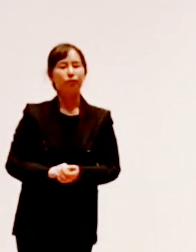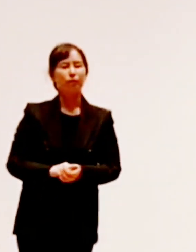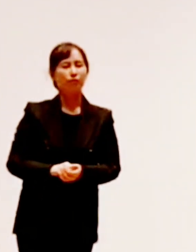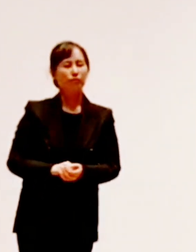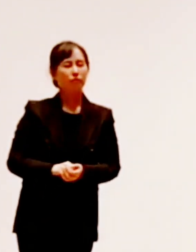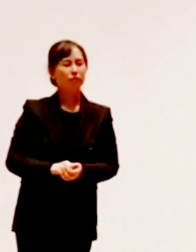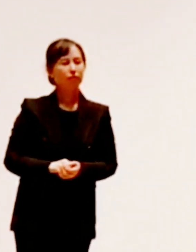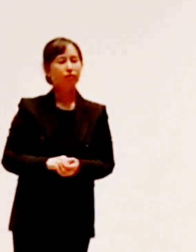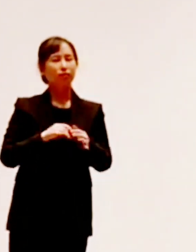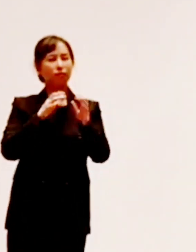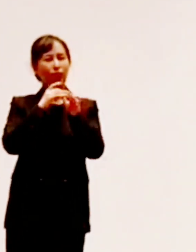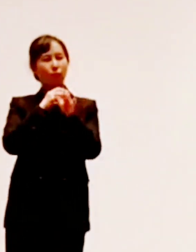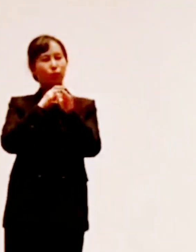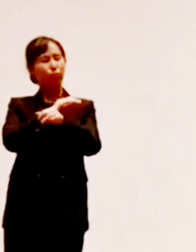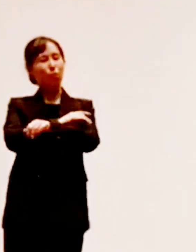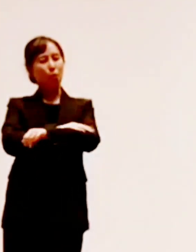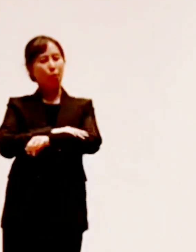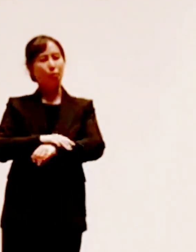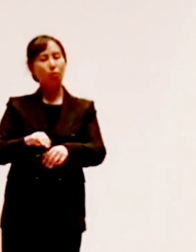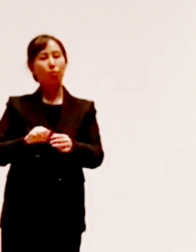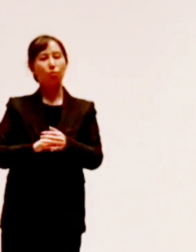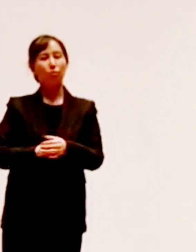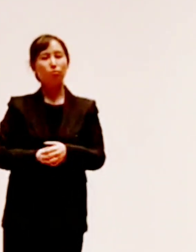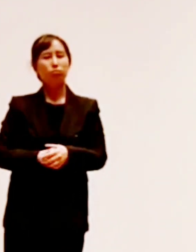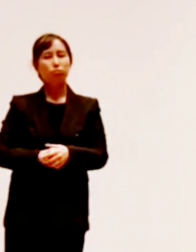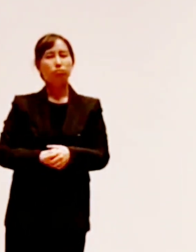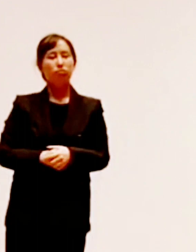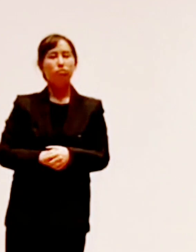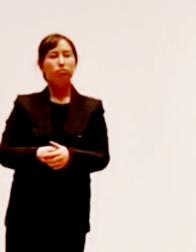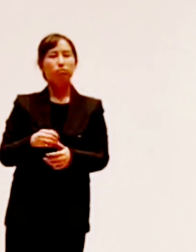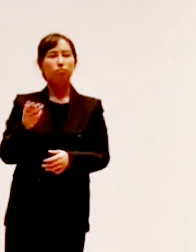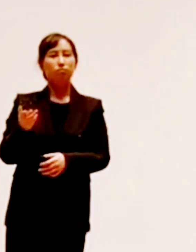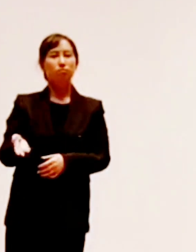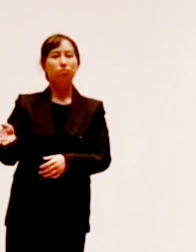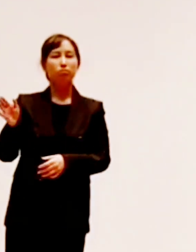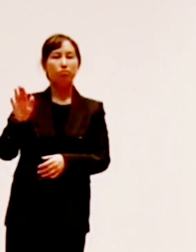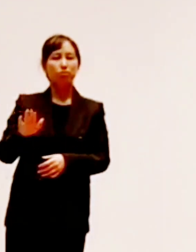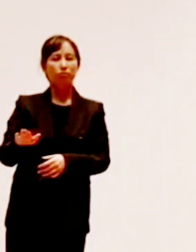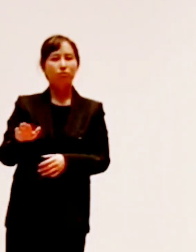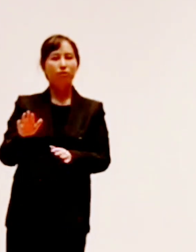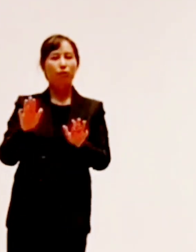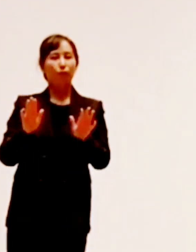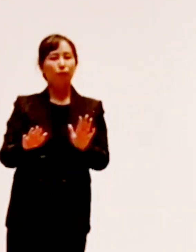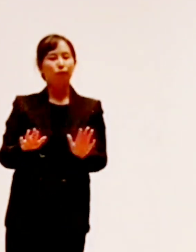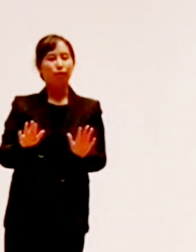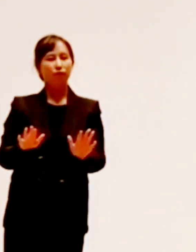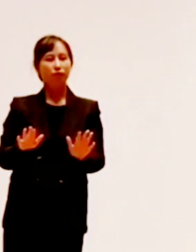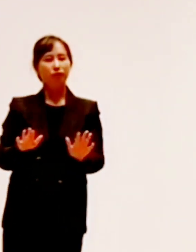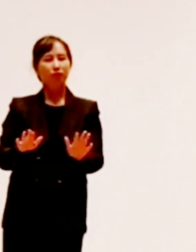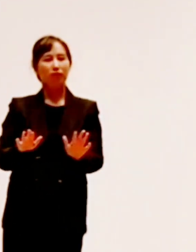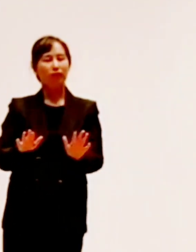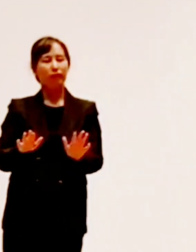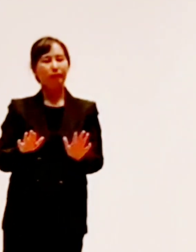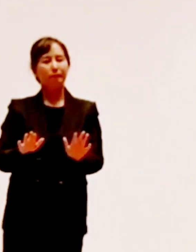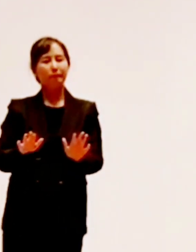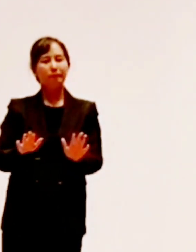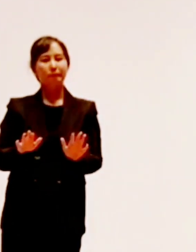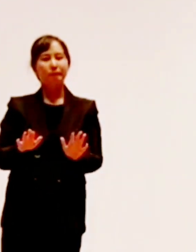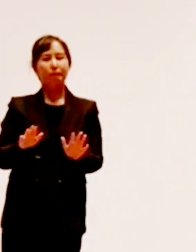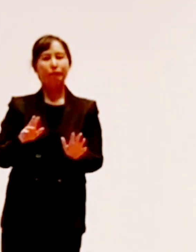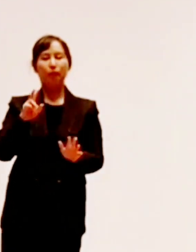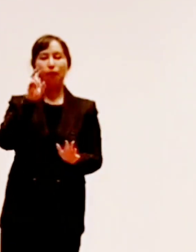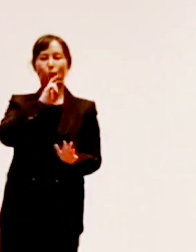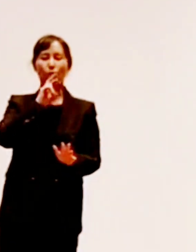연주는 아주 잘 하셨습니다. 네. 그런데 오늘따라 이